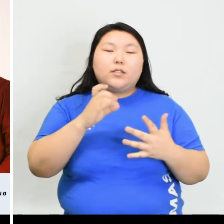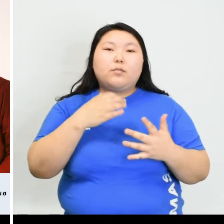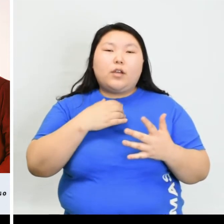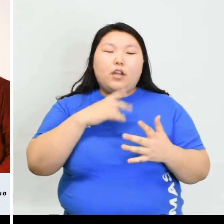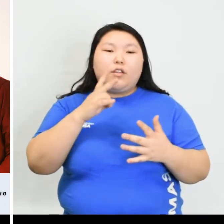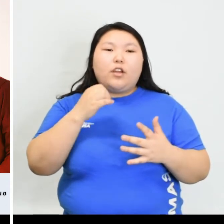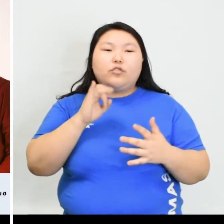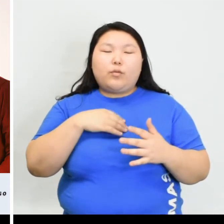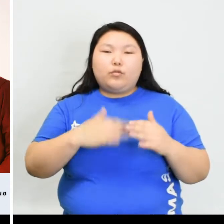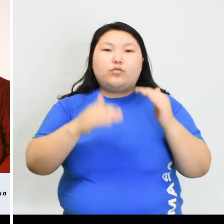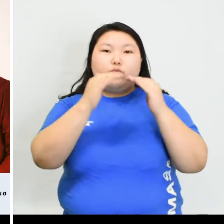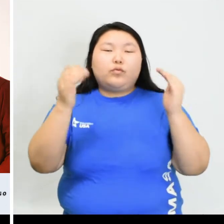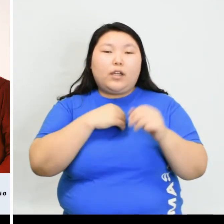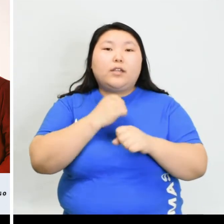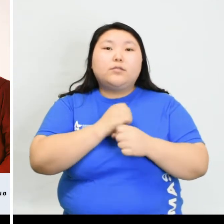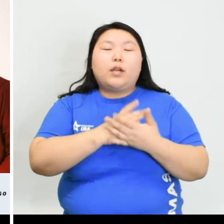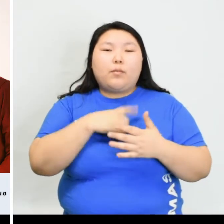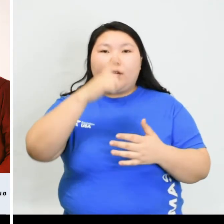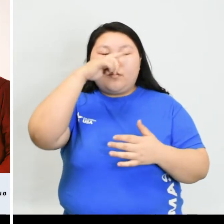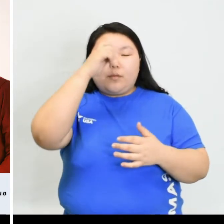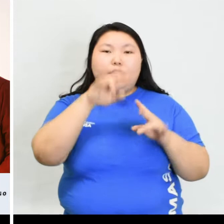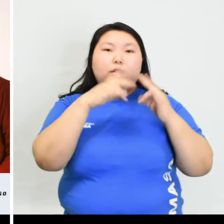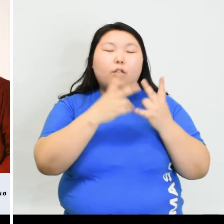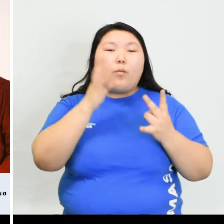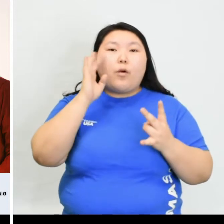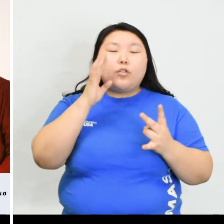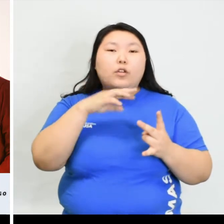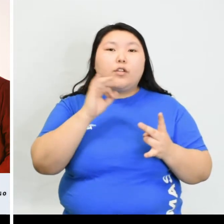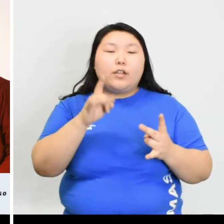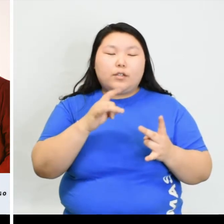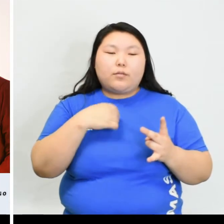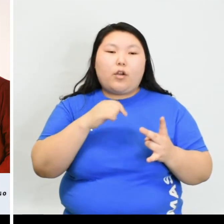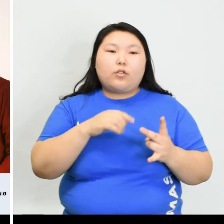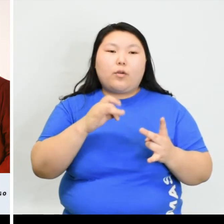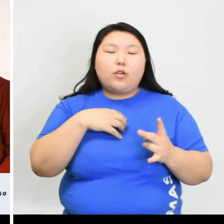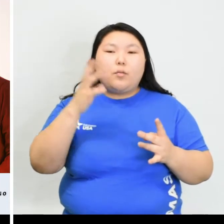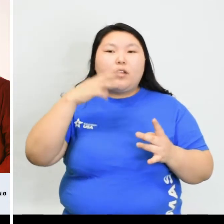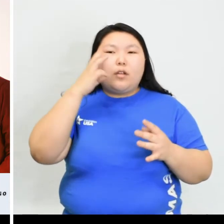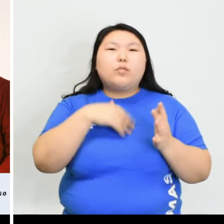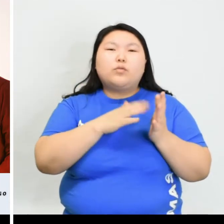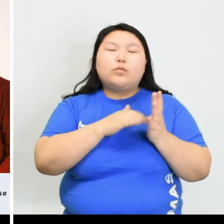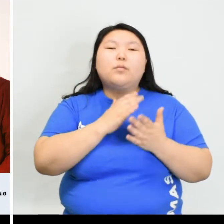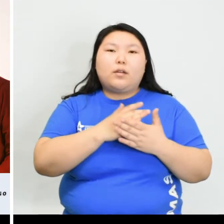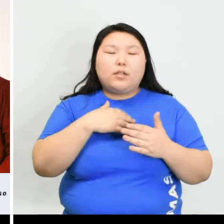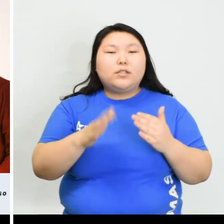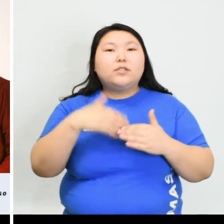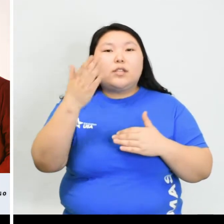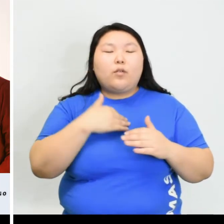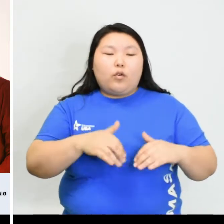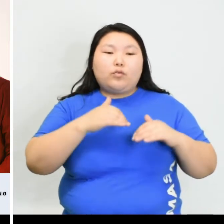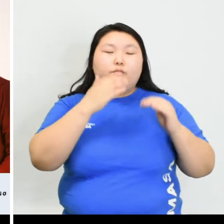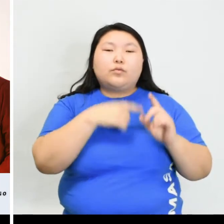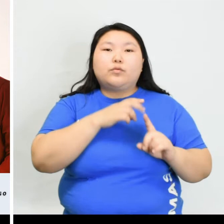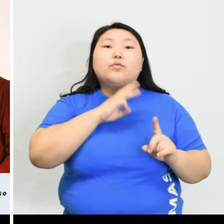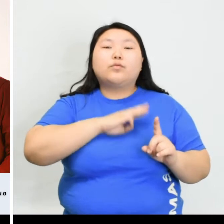одоо менежментийн төвшөнд ажиллаж байгаа болохоор эрүүл мэндийн нийгмийн бодлого төр надаа бол айгүй мэдлэг төвч гэнэ. Тэгээ энийг цаашдаа хөгжүүлэхин